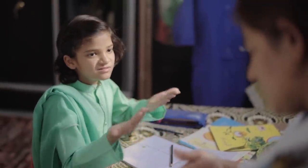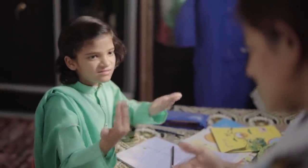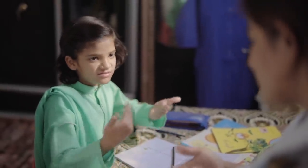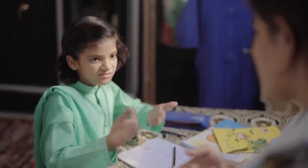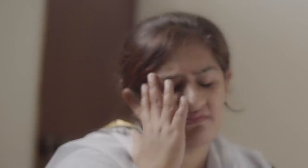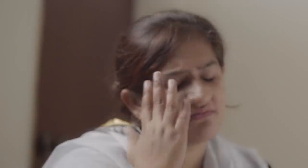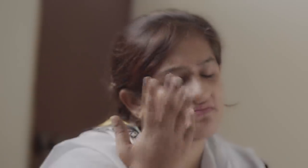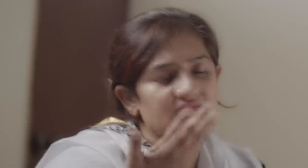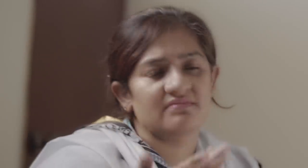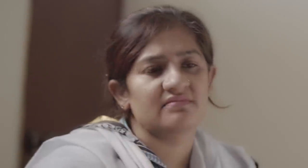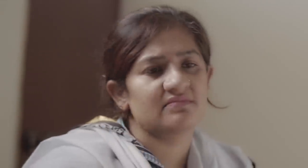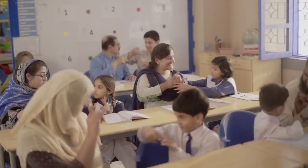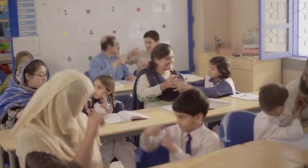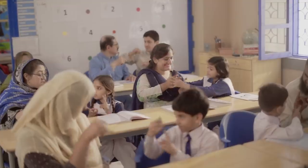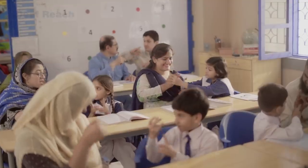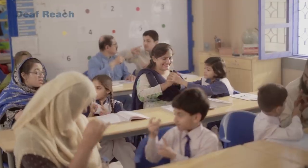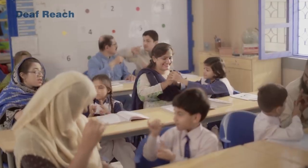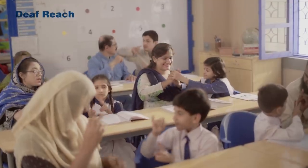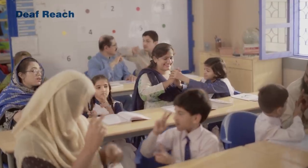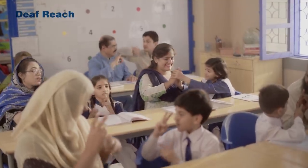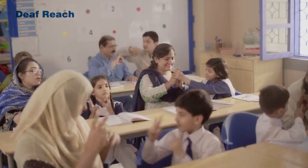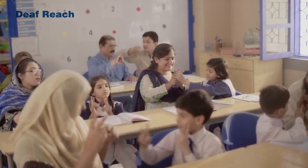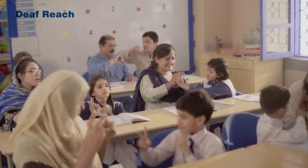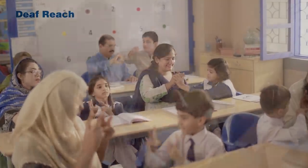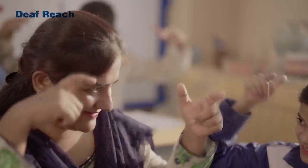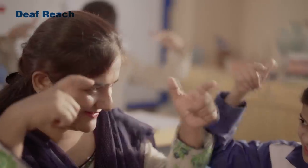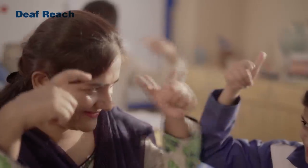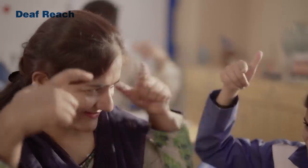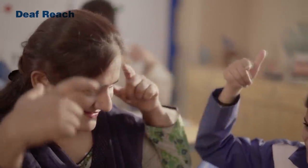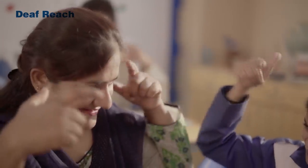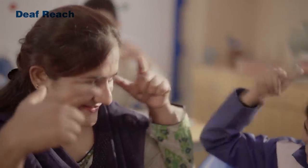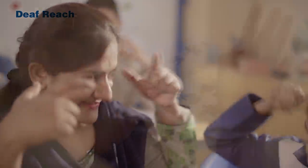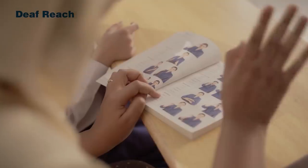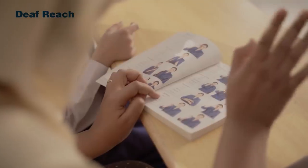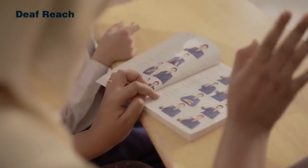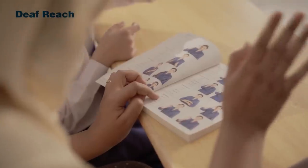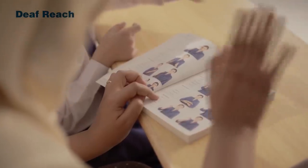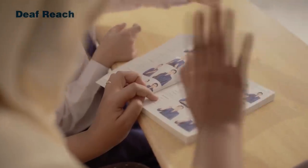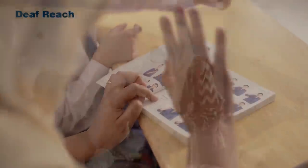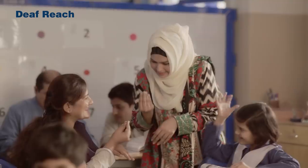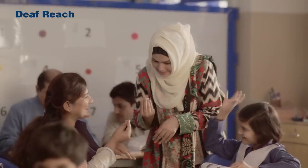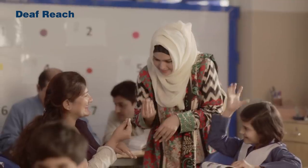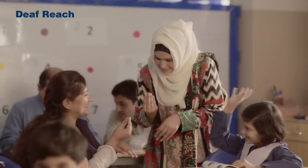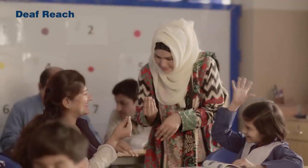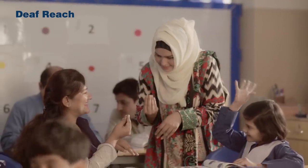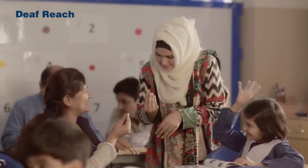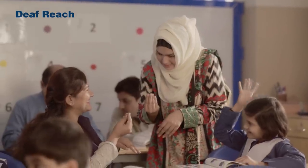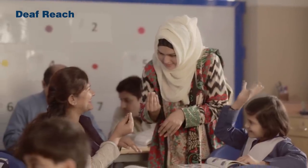नहीं सुन सकूँगी निदा और मैं डेफ रिच के तालीमि प्रोग्राम के जरीए एक दूसरे से बात करना